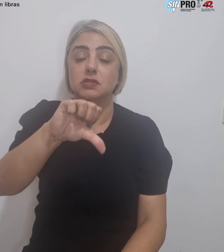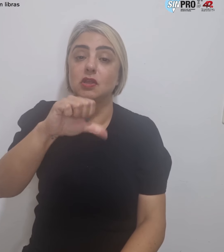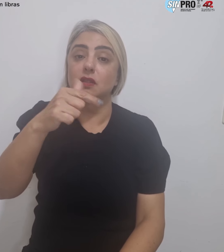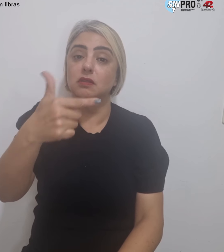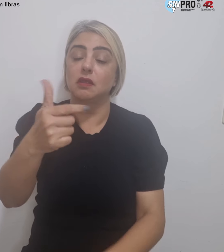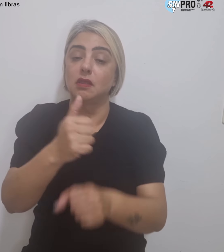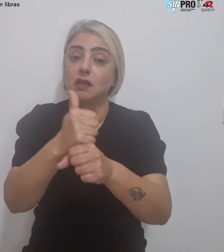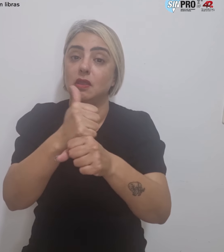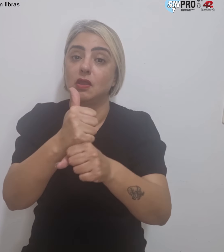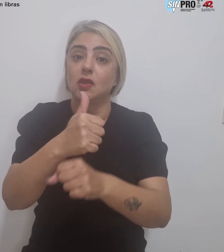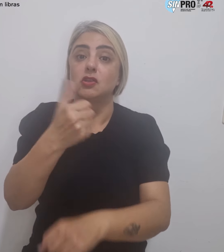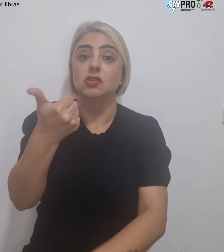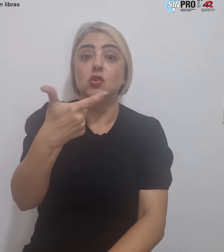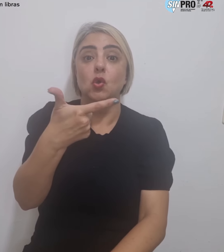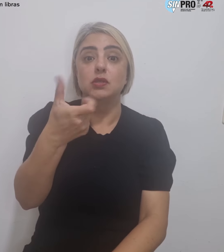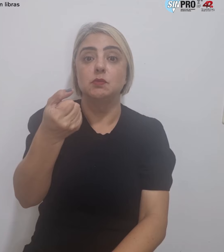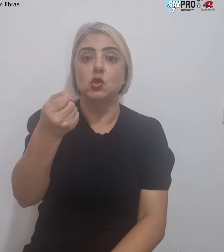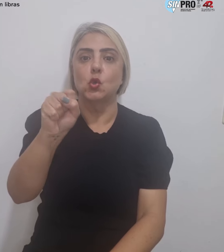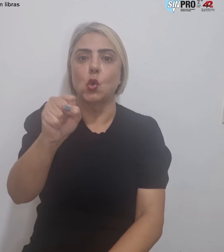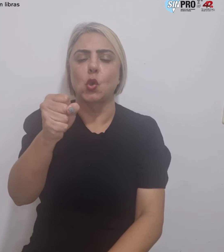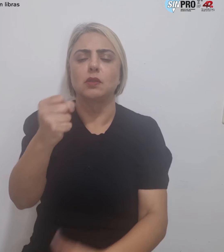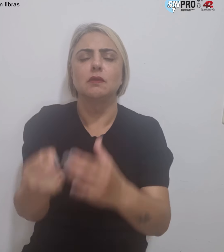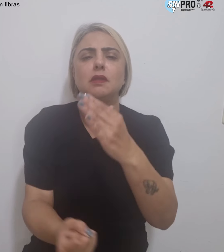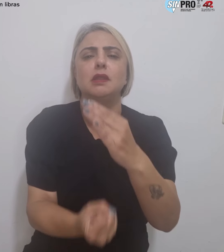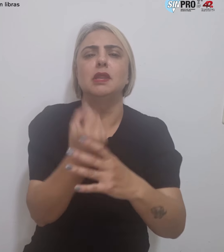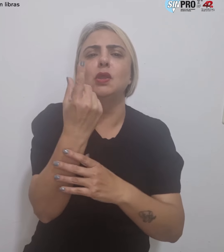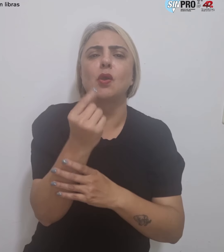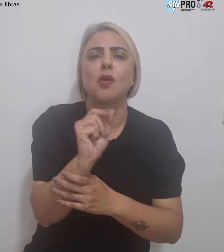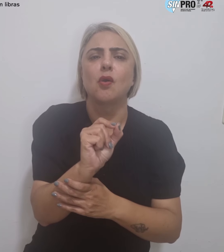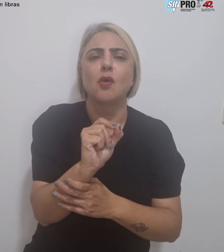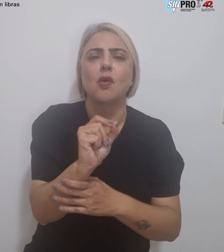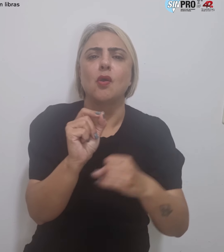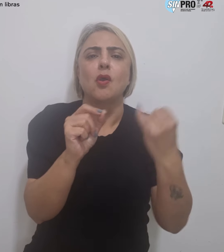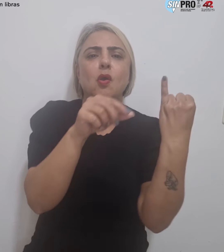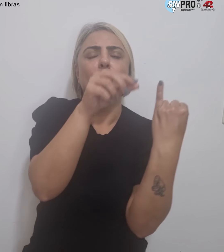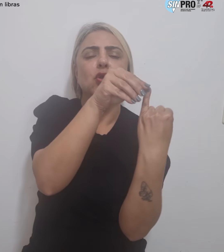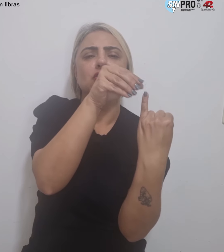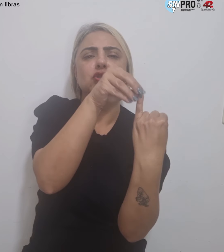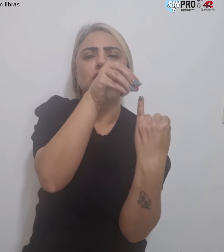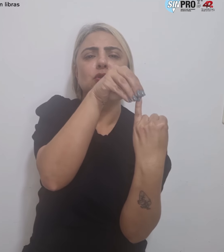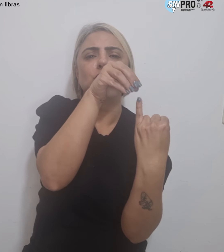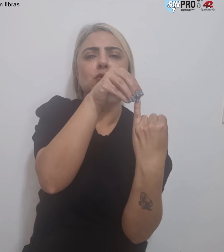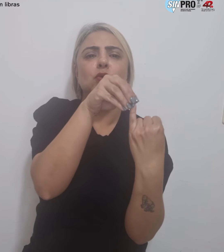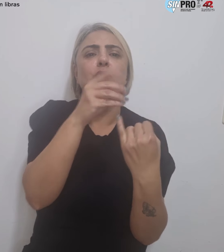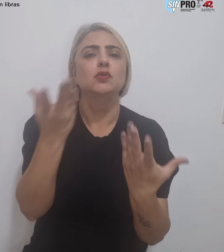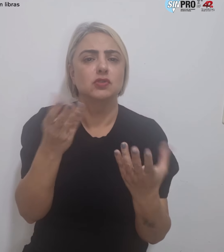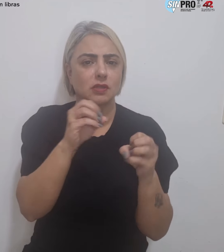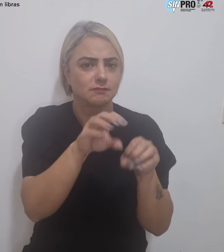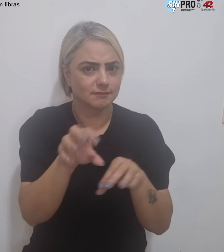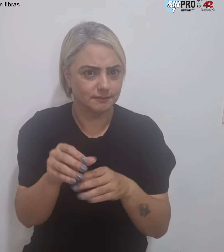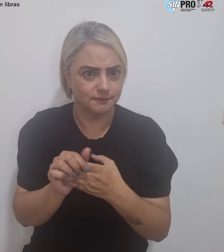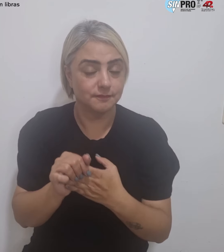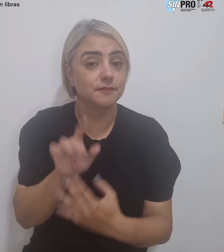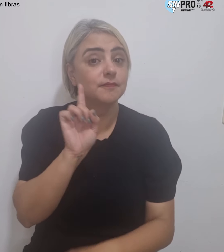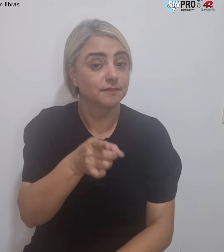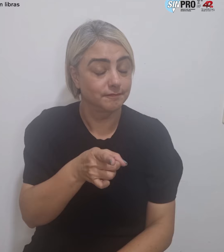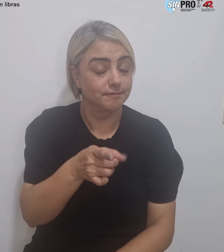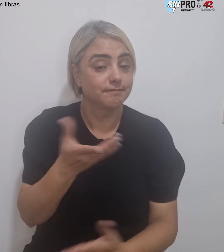de 2008, que criou os Institutos Federais de Educação, uma vez que essa lei